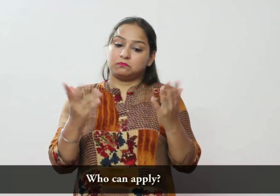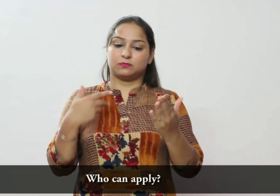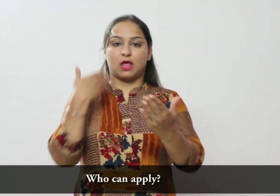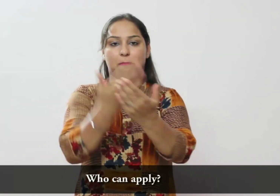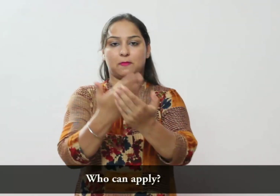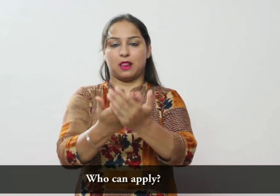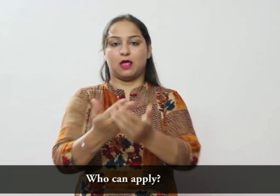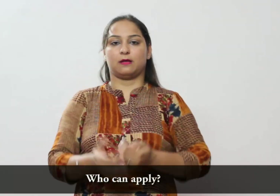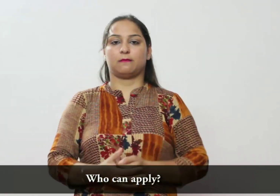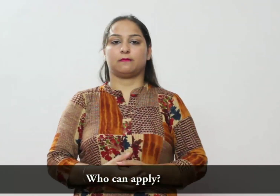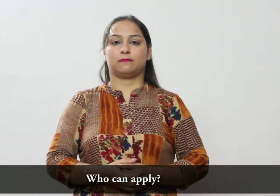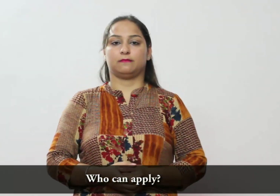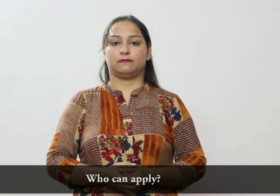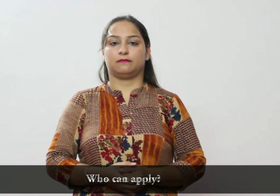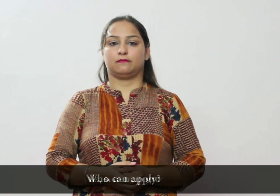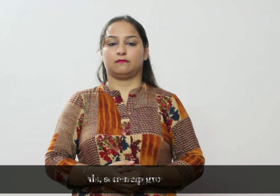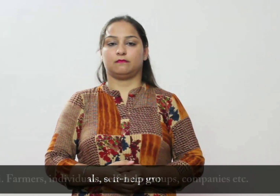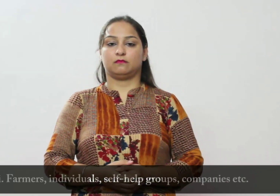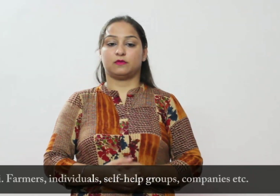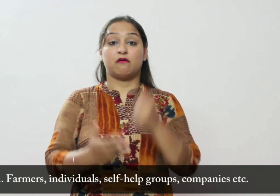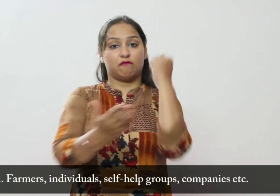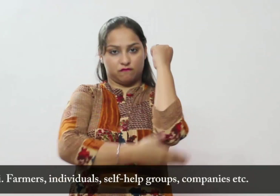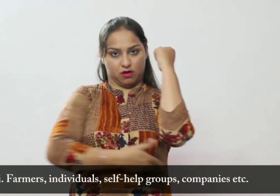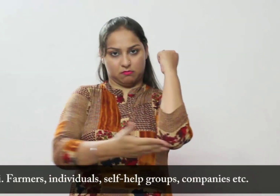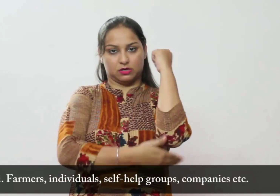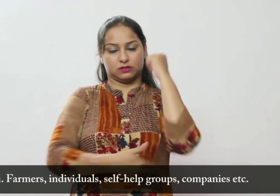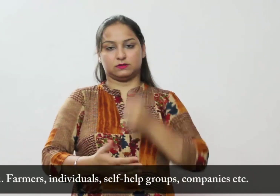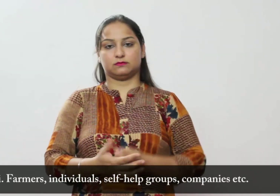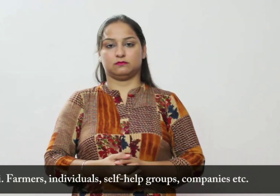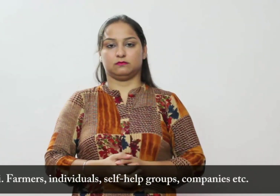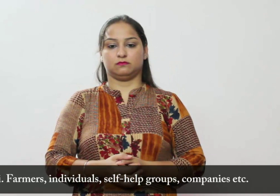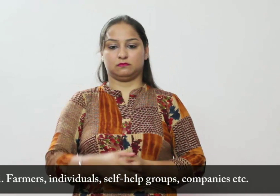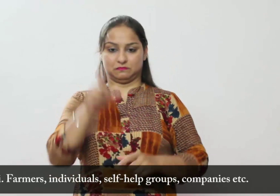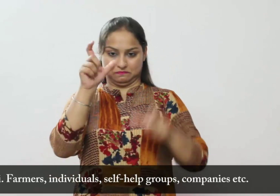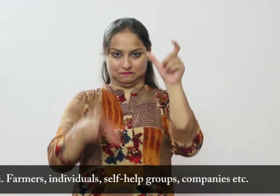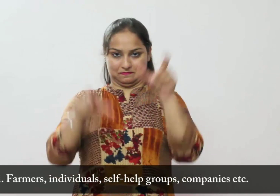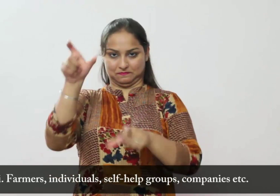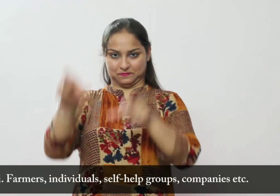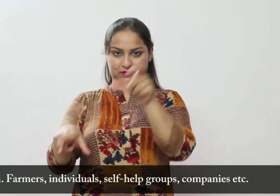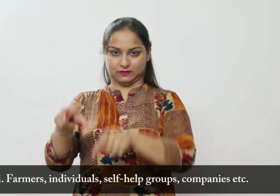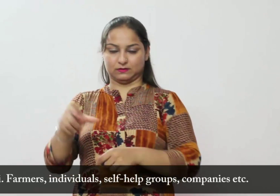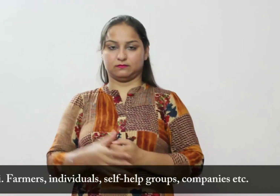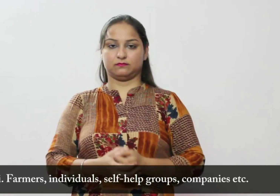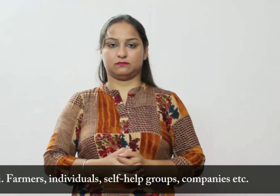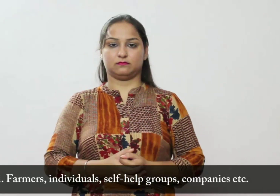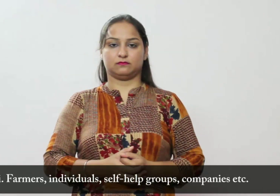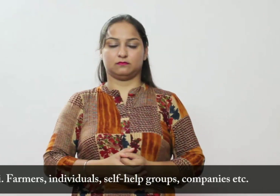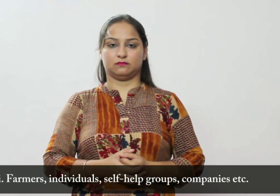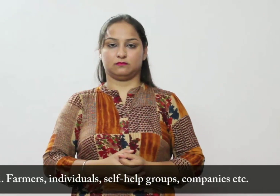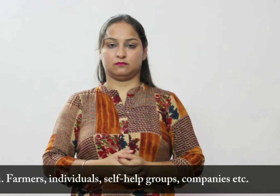कौन आवेदन कर सकता है? किसान, व्यक्ति, स्वयं सहायक समूह, कंपनियां आदि।